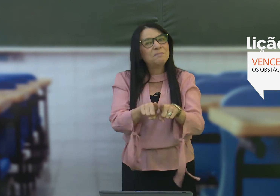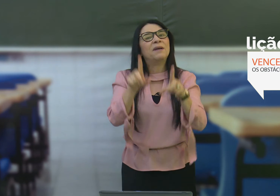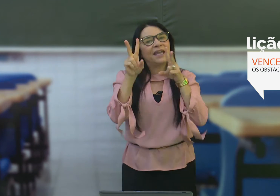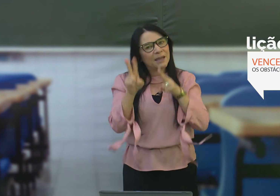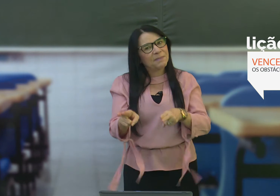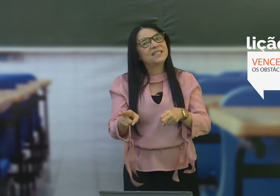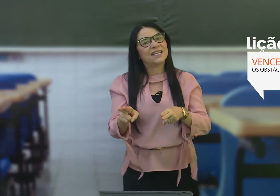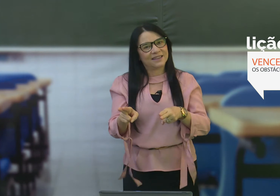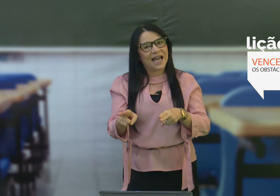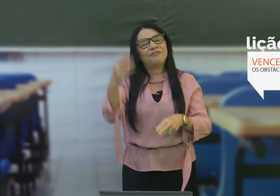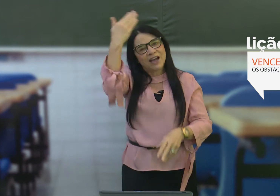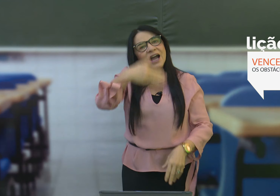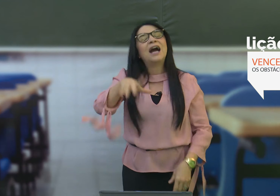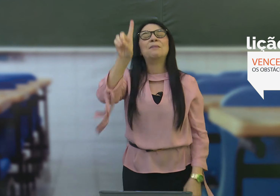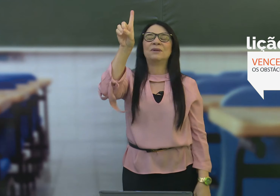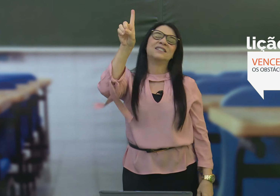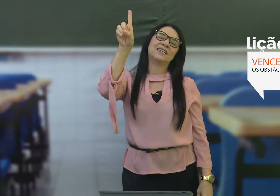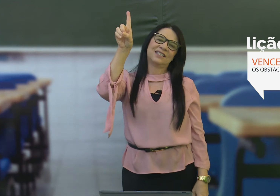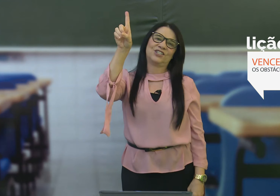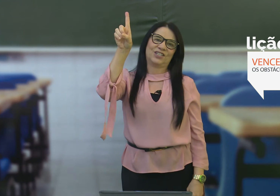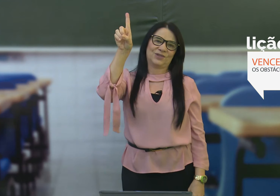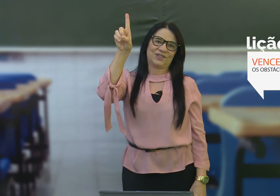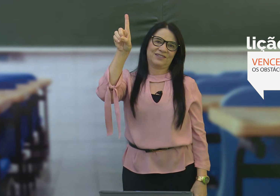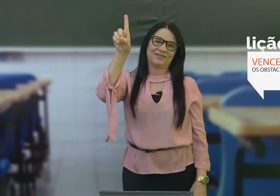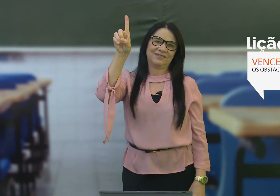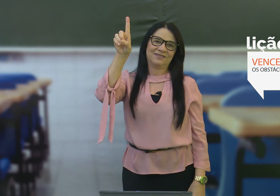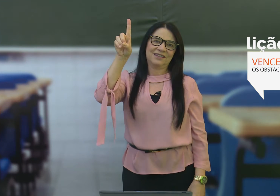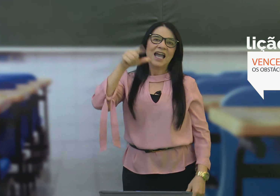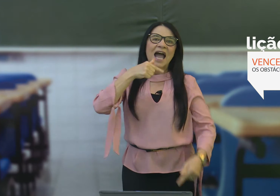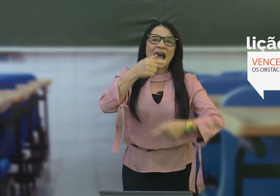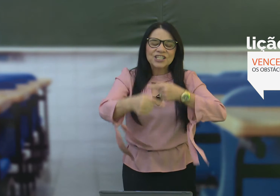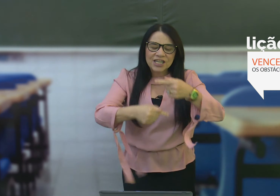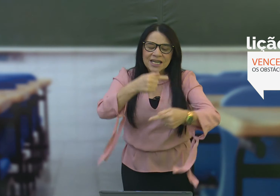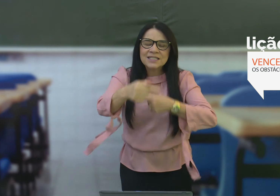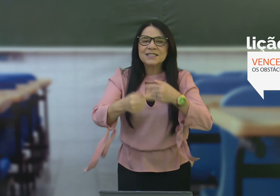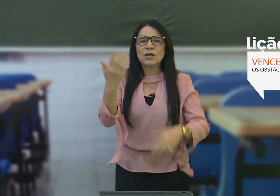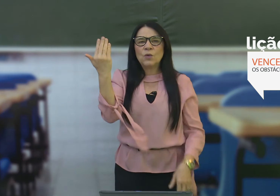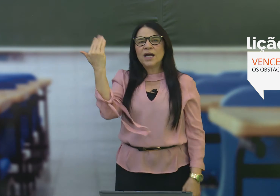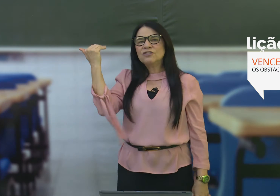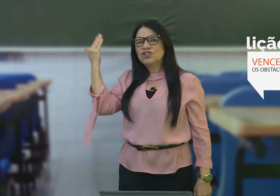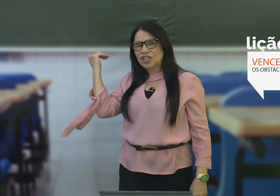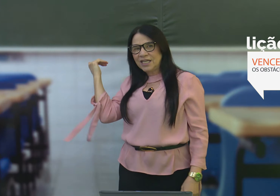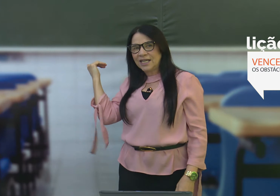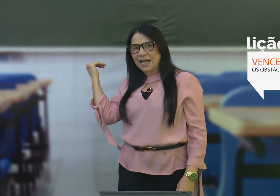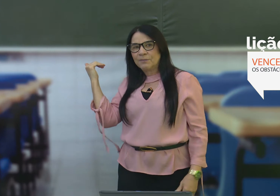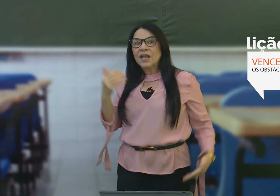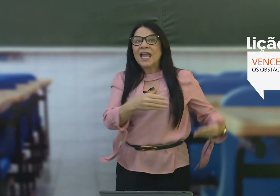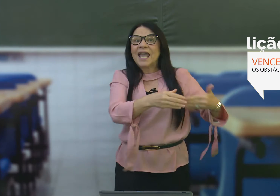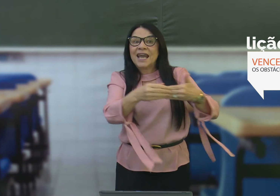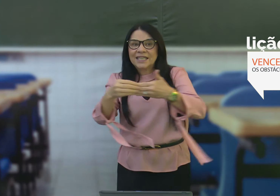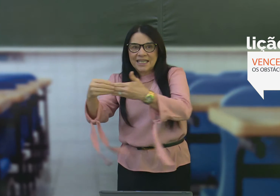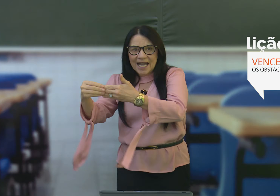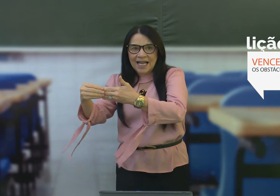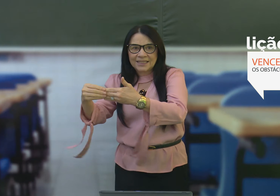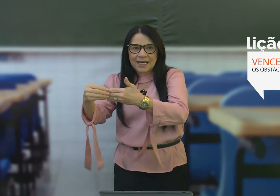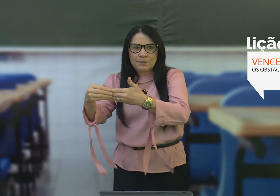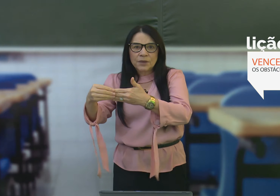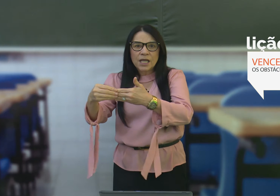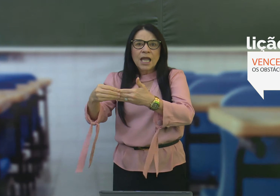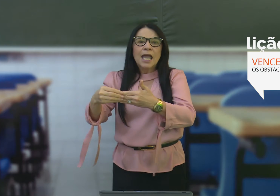também representava a presença de Deus. A geração antiga era guiada